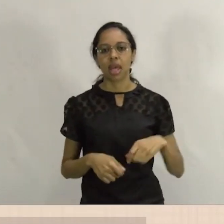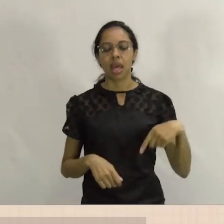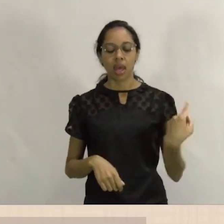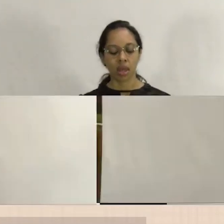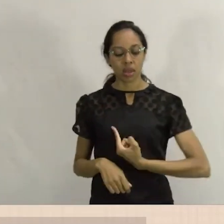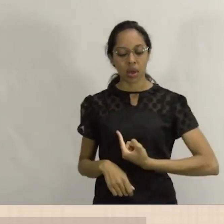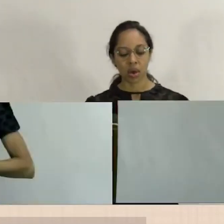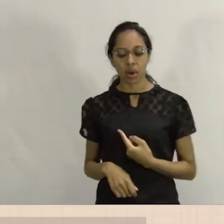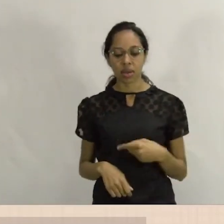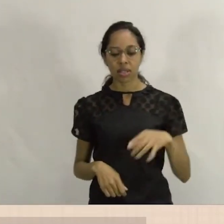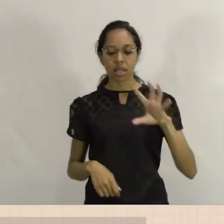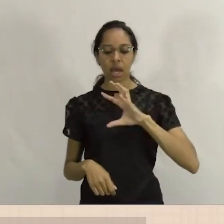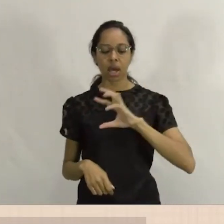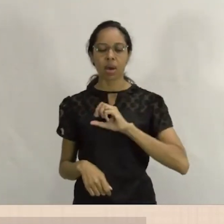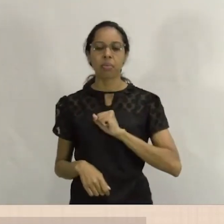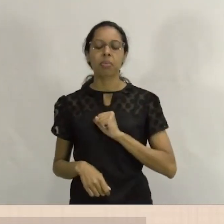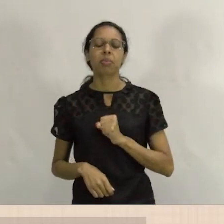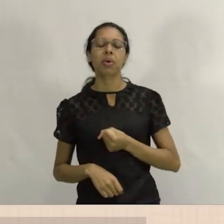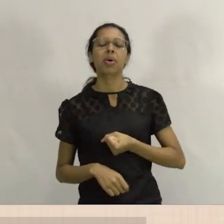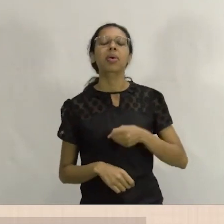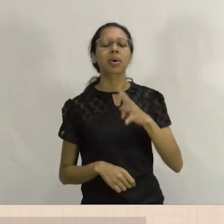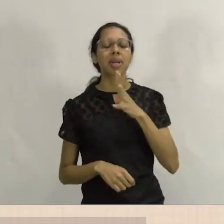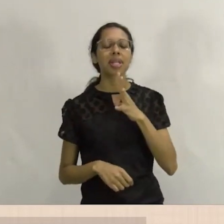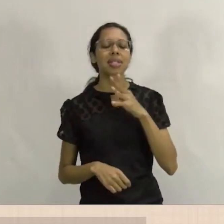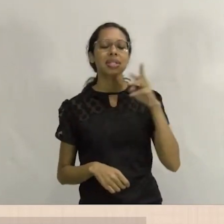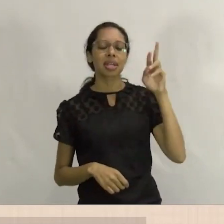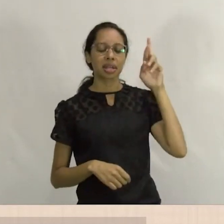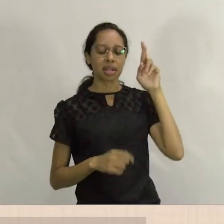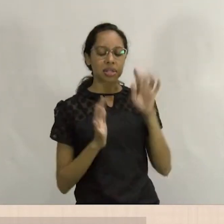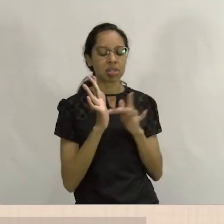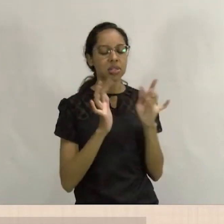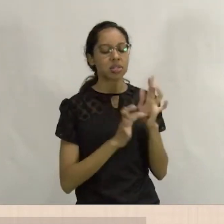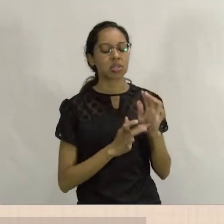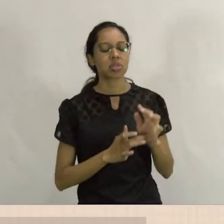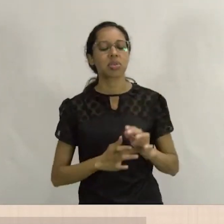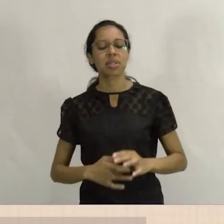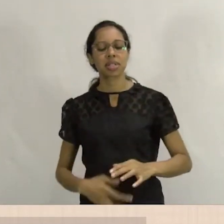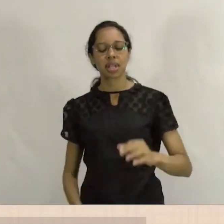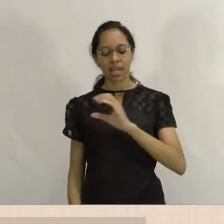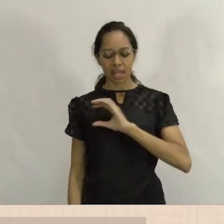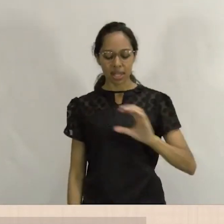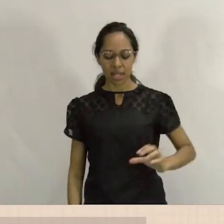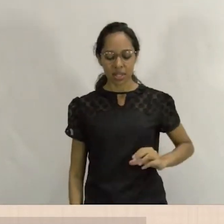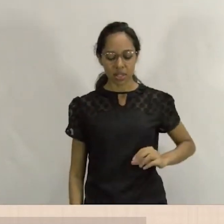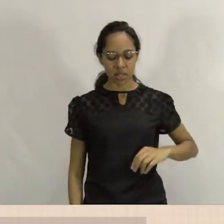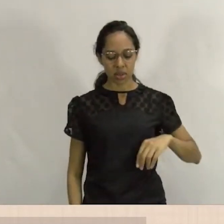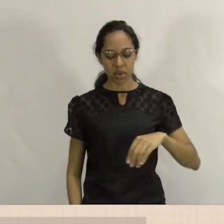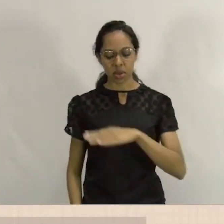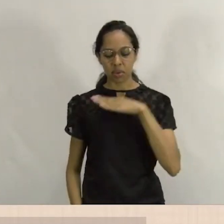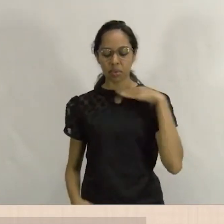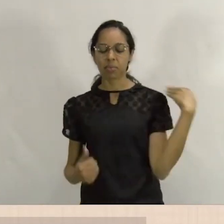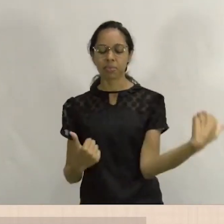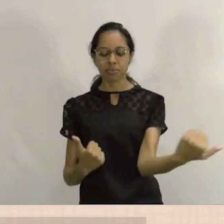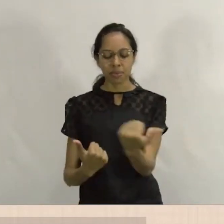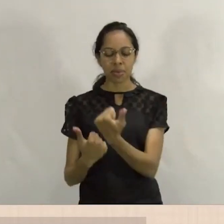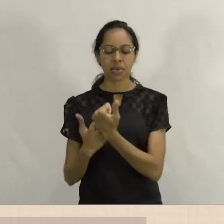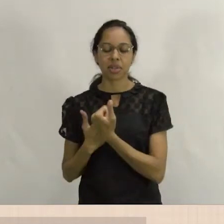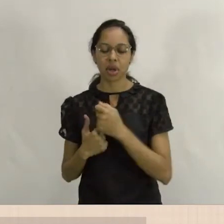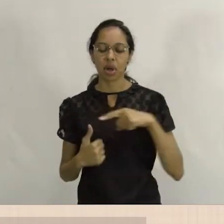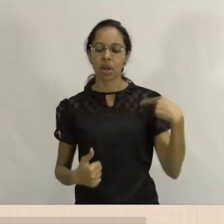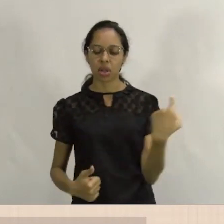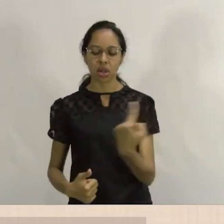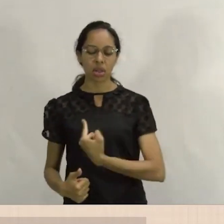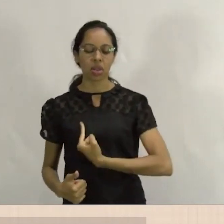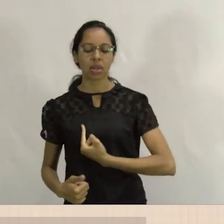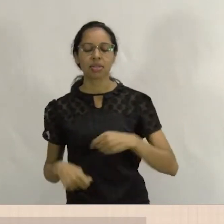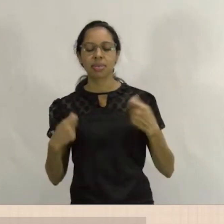Cristo deu a sua vida por nós. E devemos dar nossa vida pelos